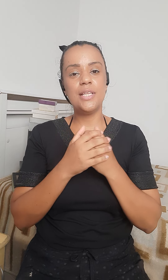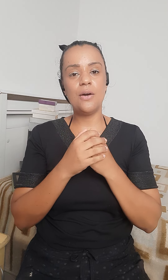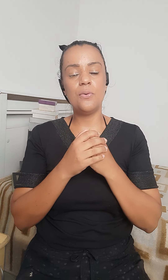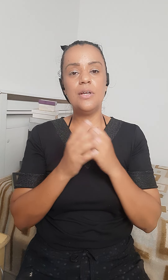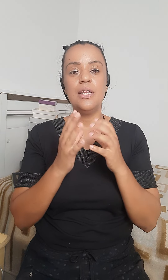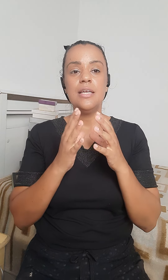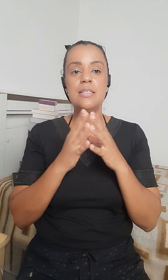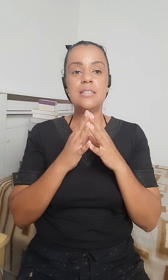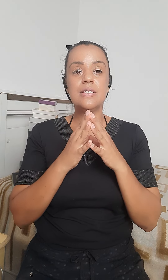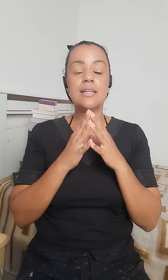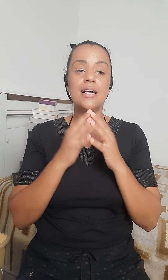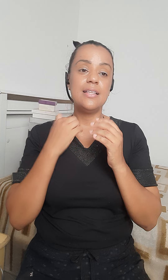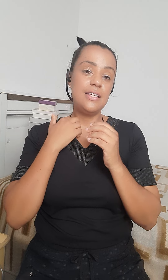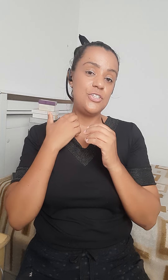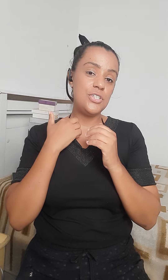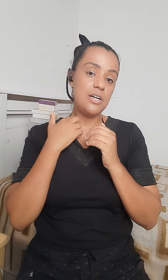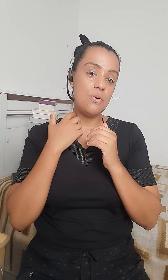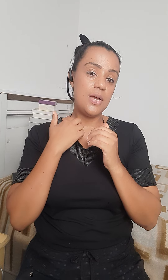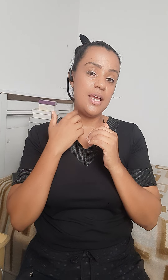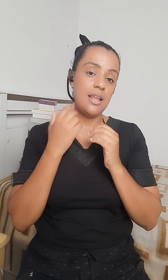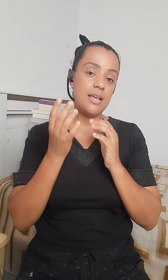regional. Cada região, ela